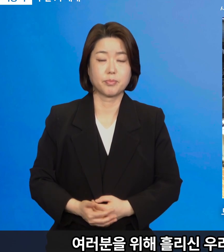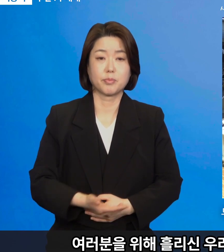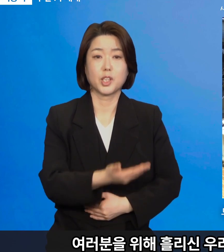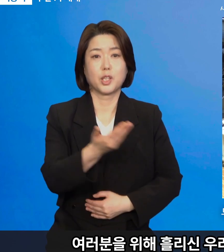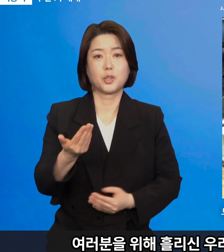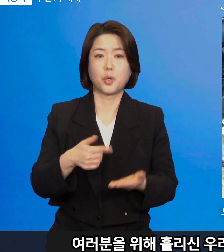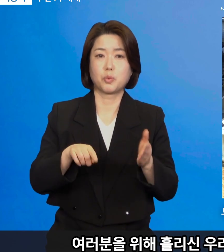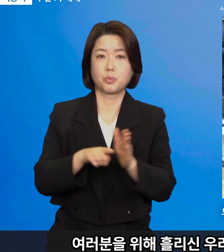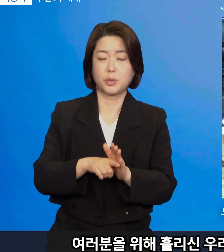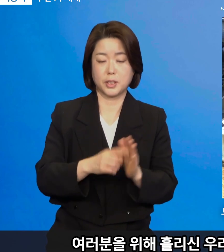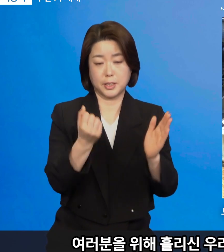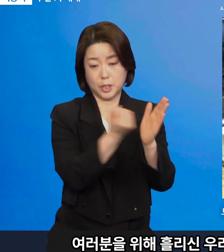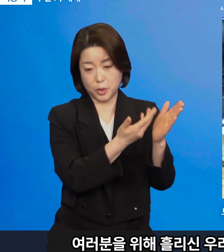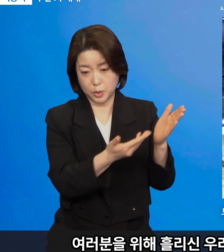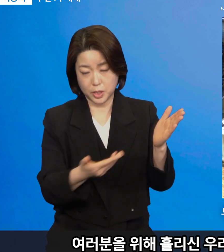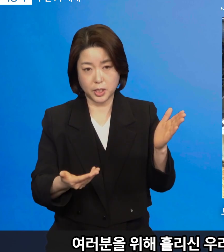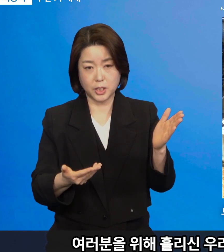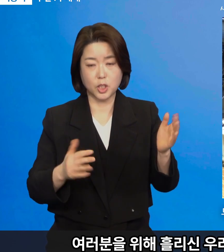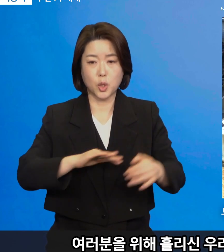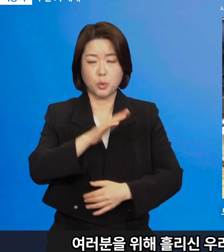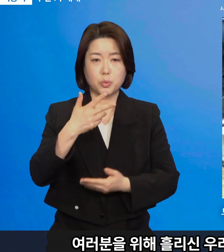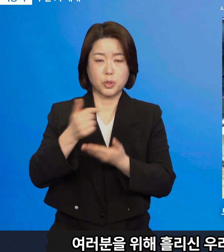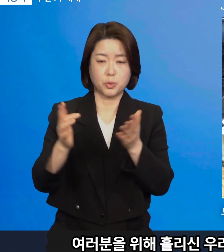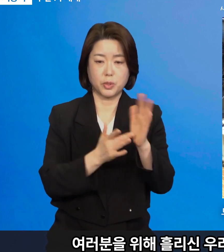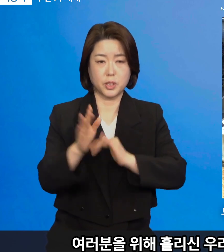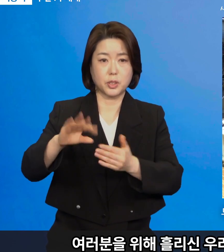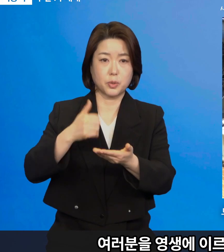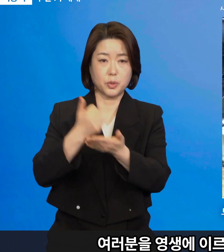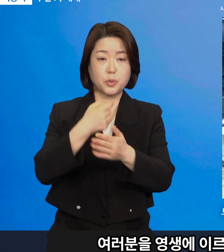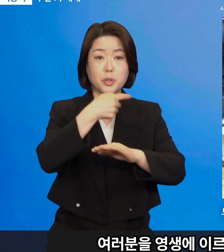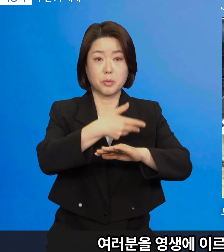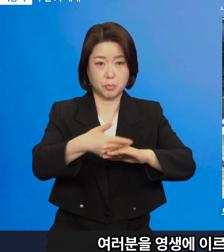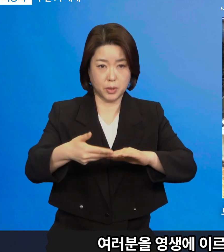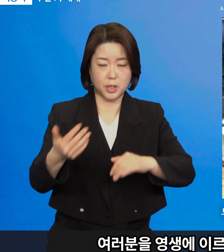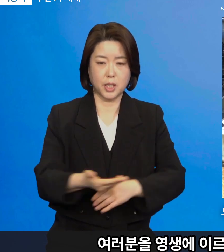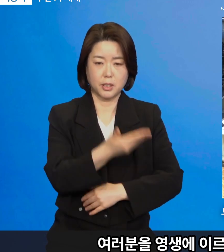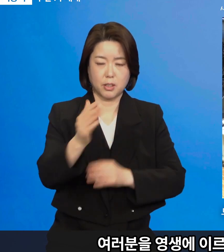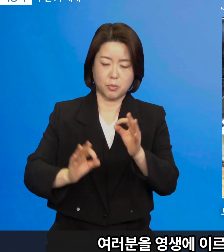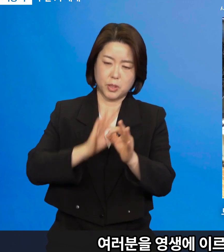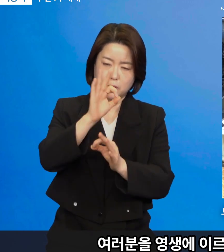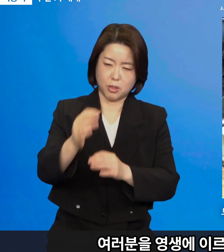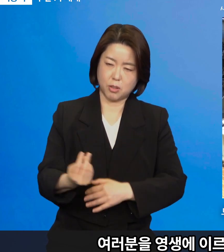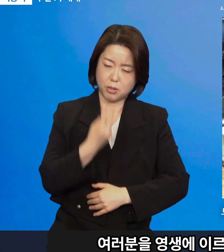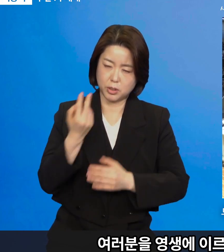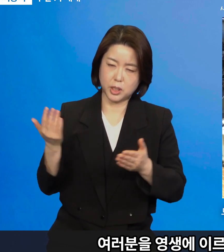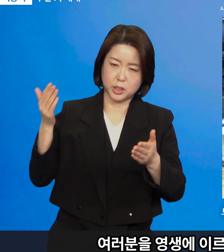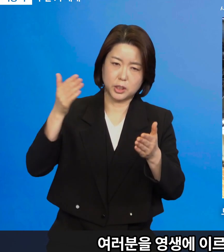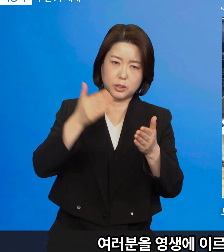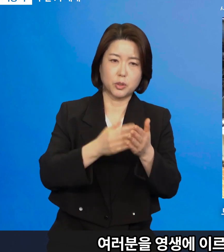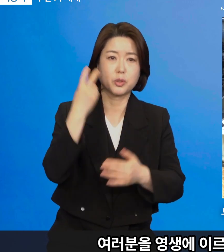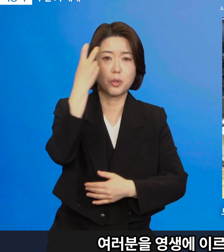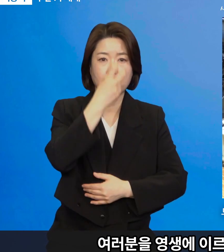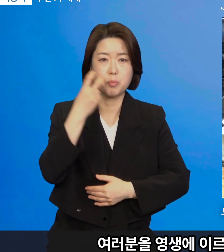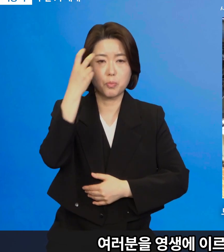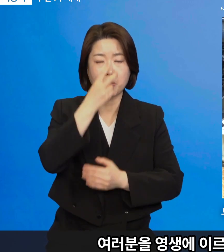여러분을 위해 흘리신 우리 주 예수 그리스도의 피가 여러분을 영생에 이르도록 보호해